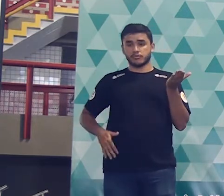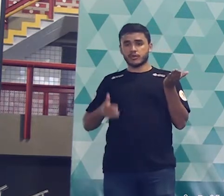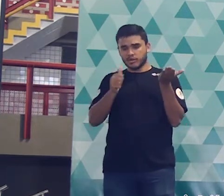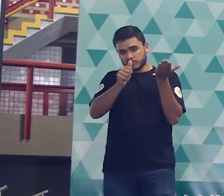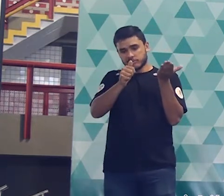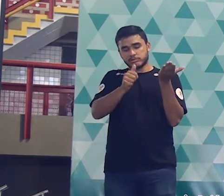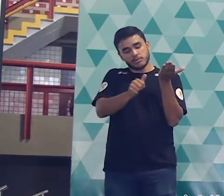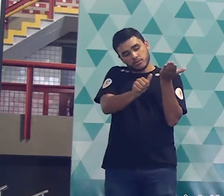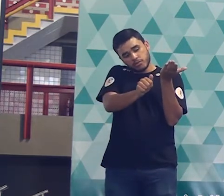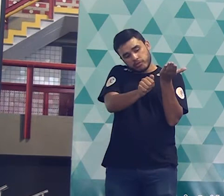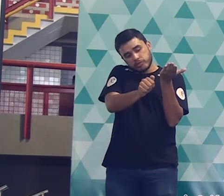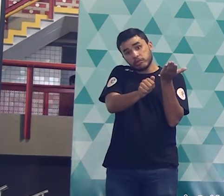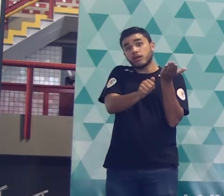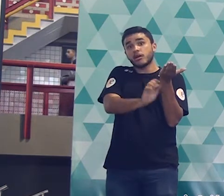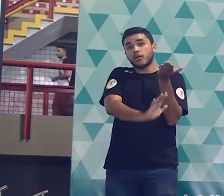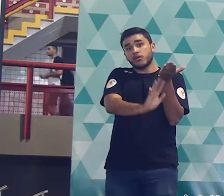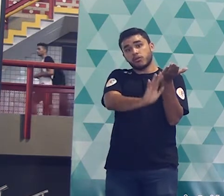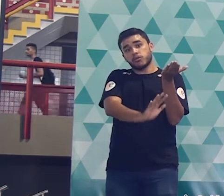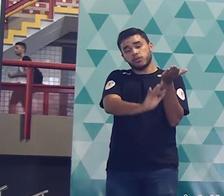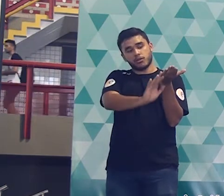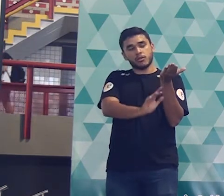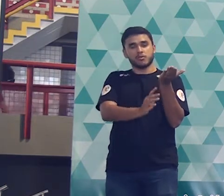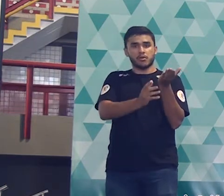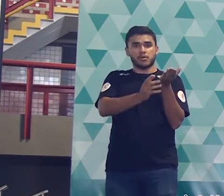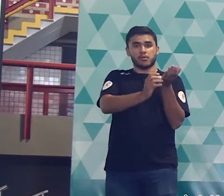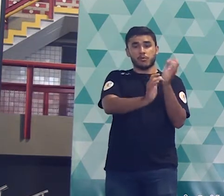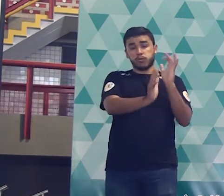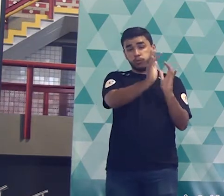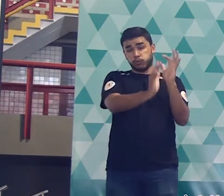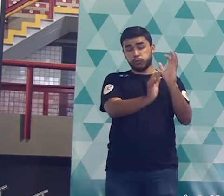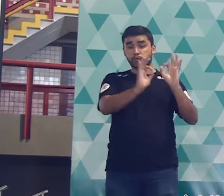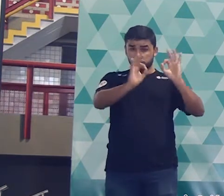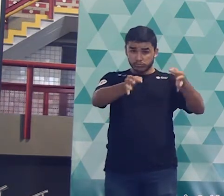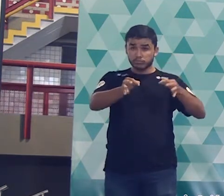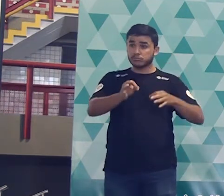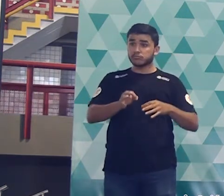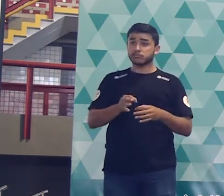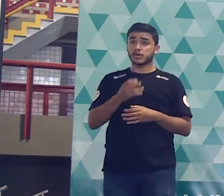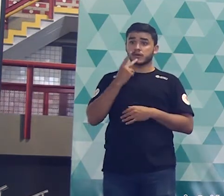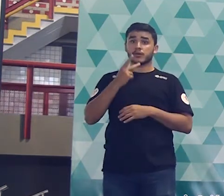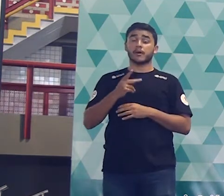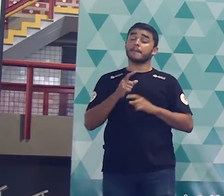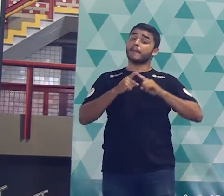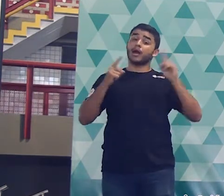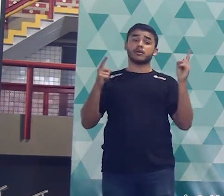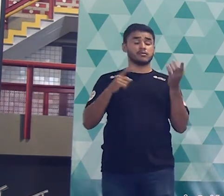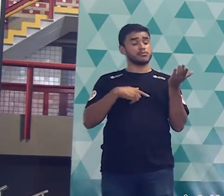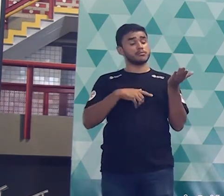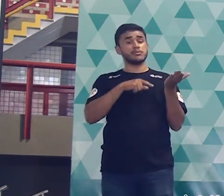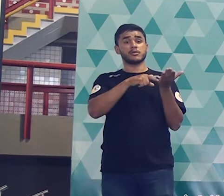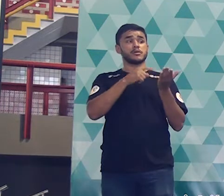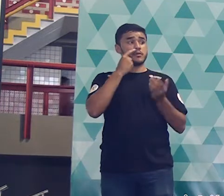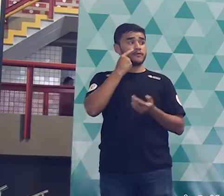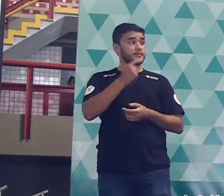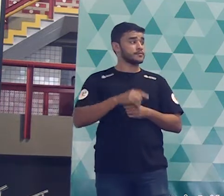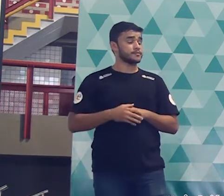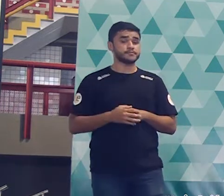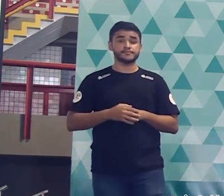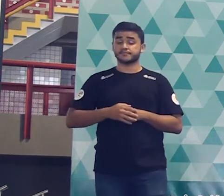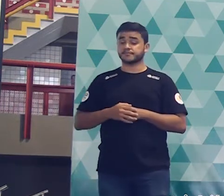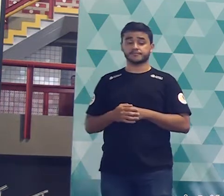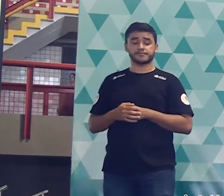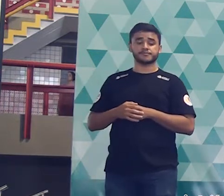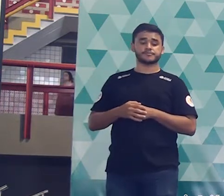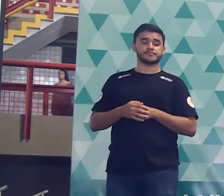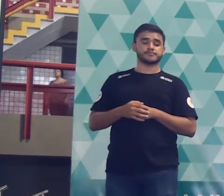isqueiro, em algum momento ele iria ou não iria pegar fogo? Ele iria ou não iria entrar em combustão? Agora, por que isso iria acontecer? Olha bem, ó, a